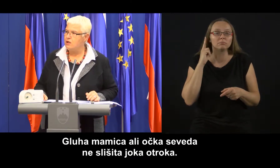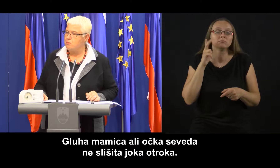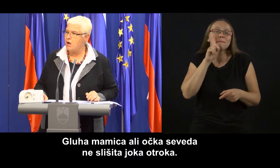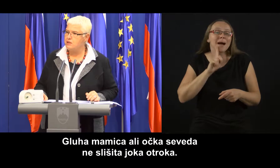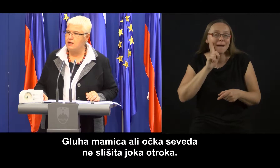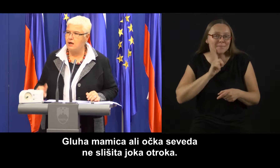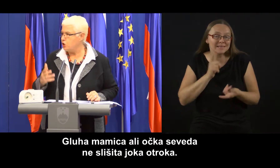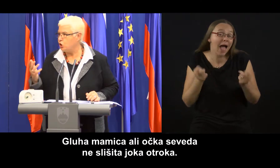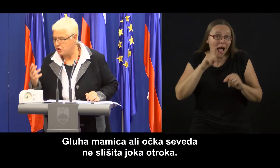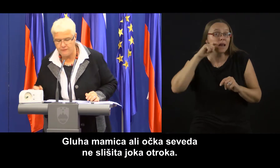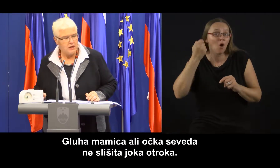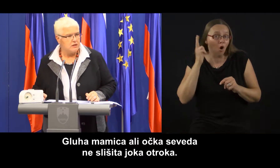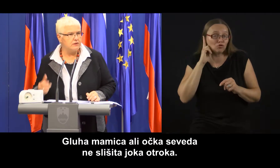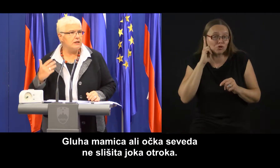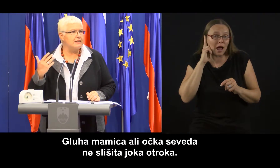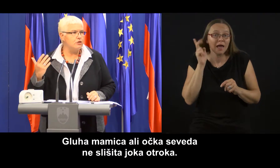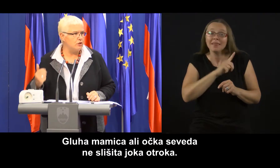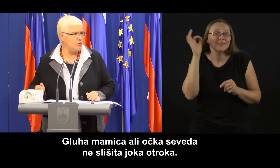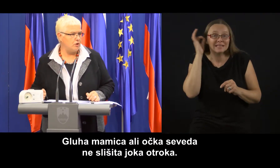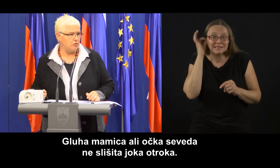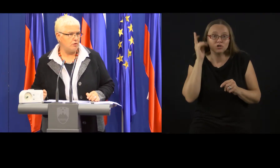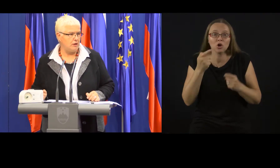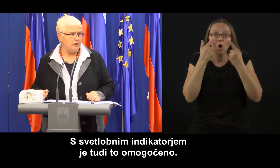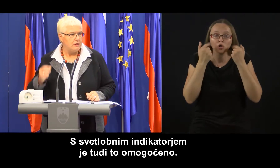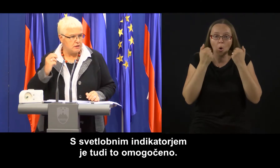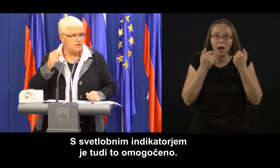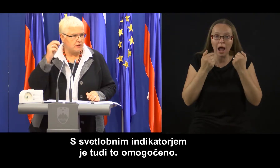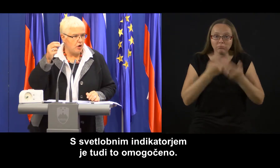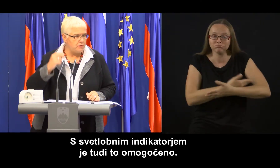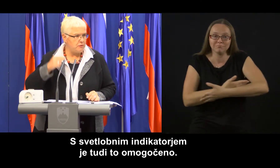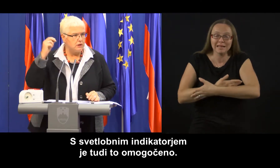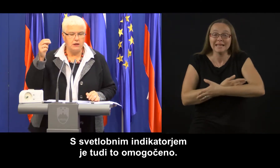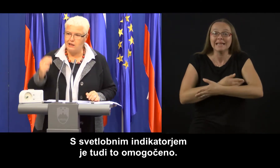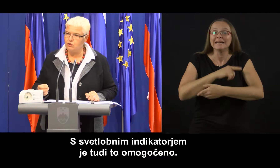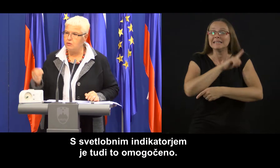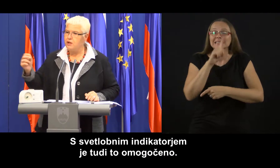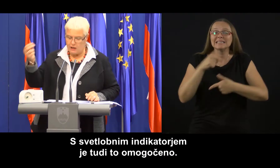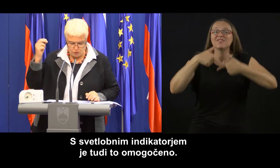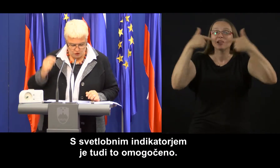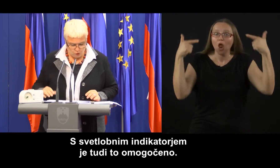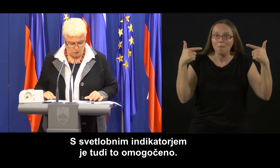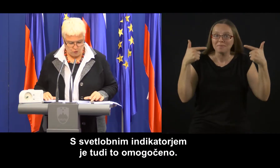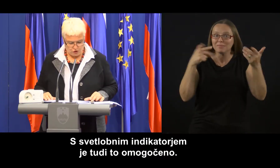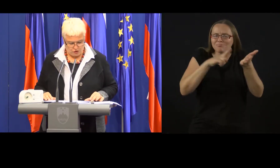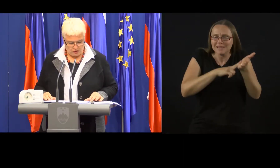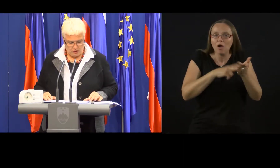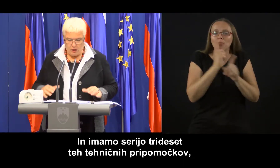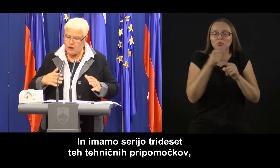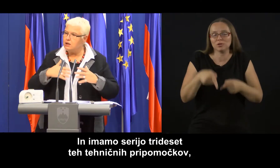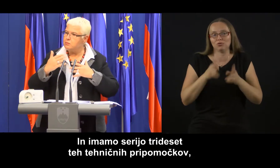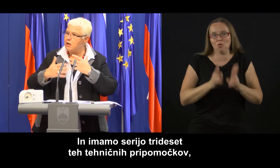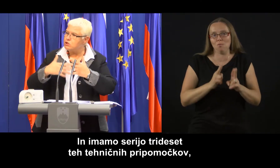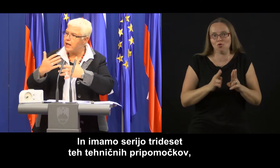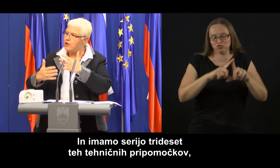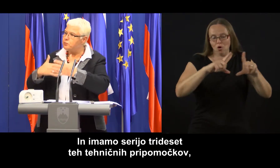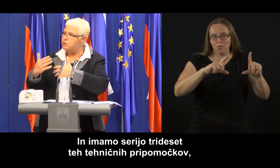Gluha mamica ali očka seveda ne sliši ta joka otroka. Z svetlobnim indikatorjem je tudi to omogočeno.